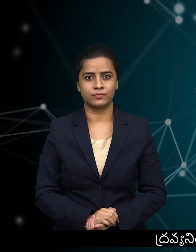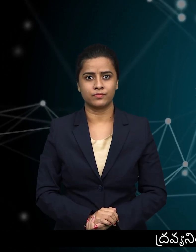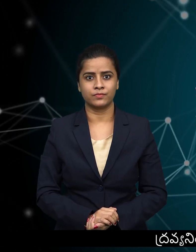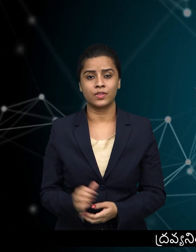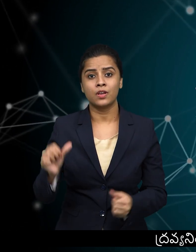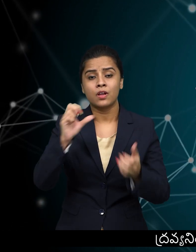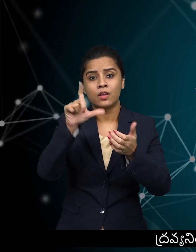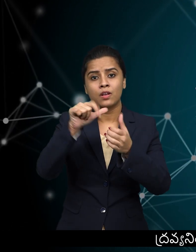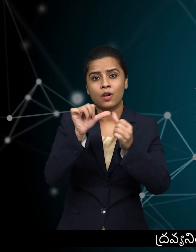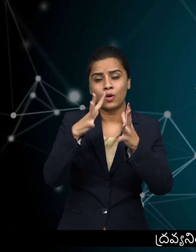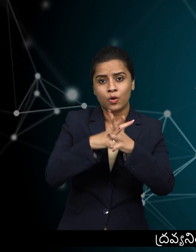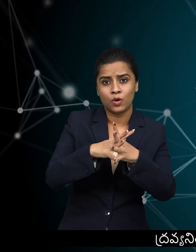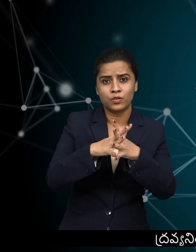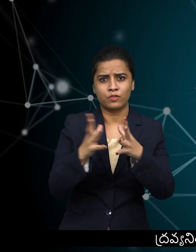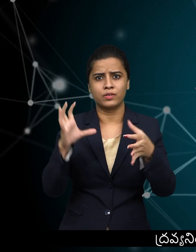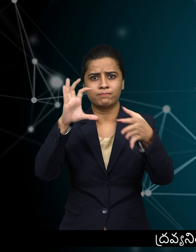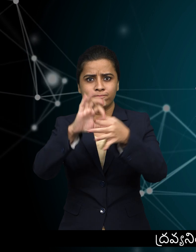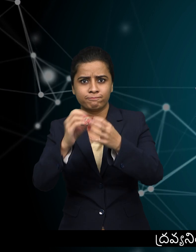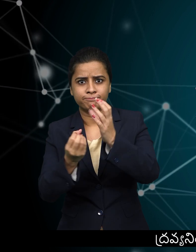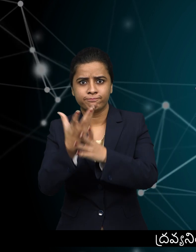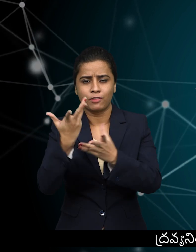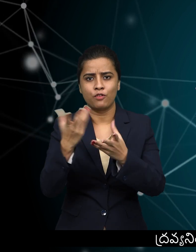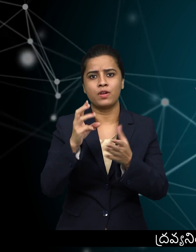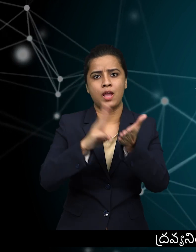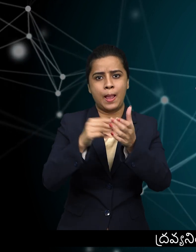ద్రవ్య నిత్యత్వ నియమం,